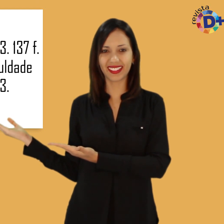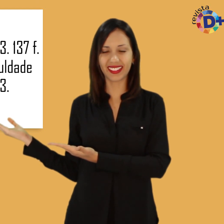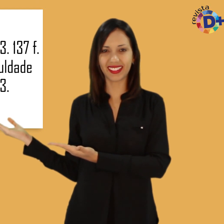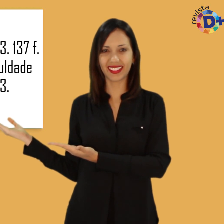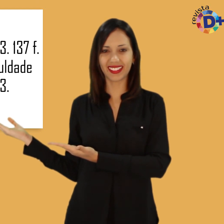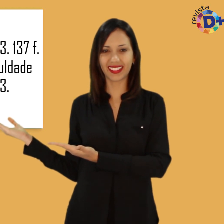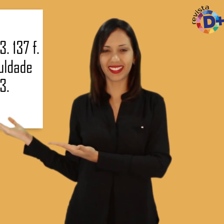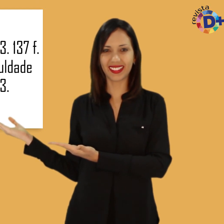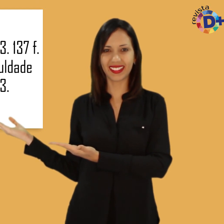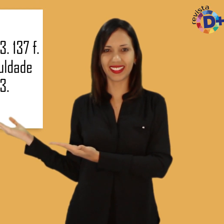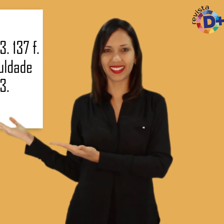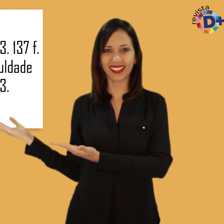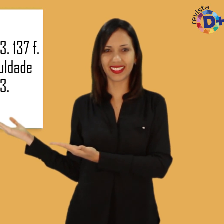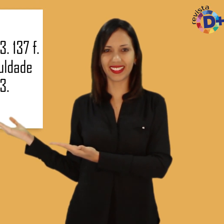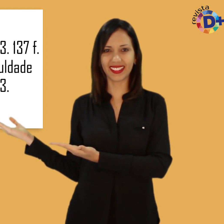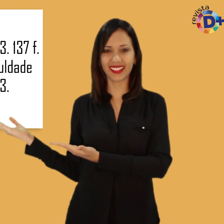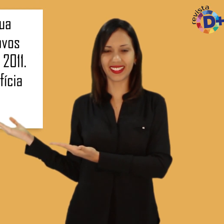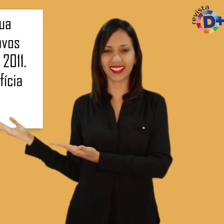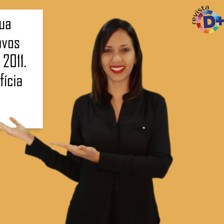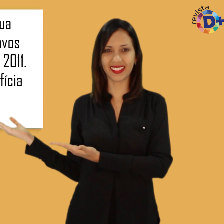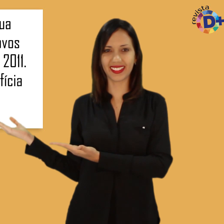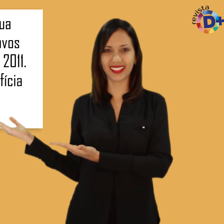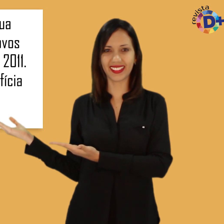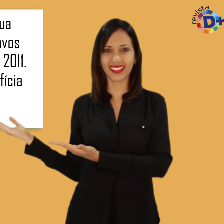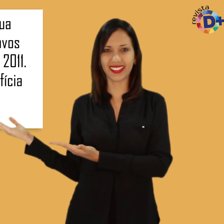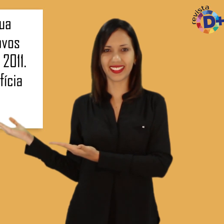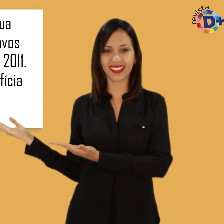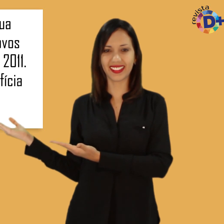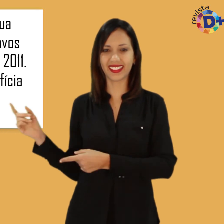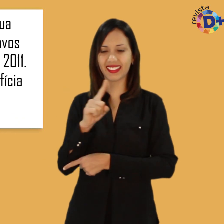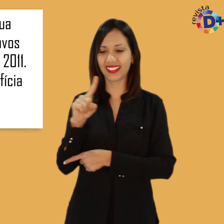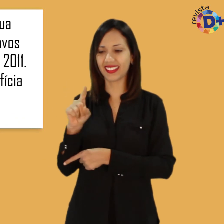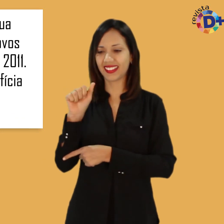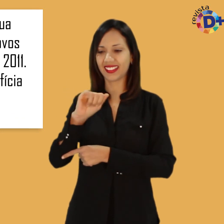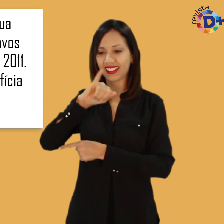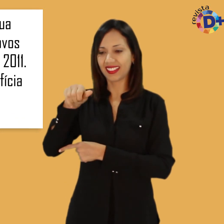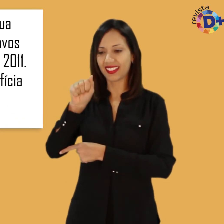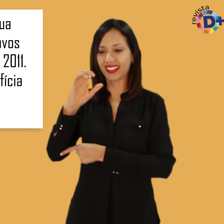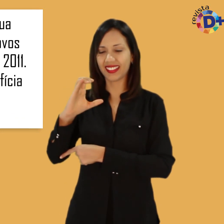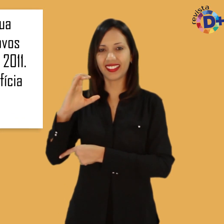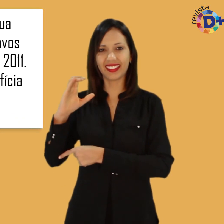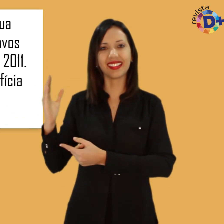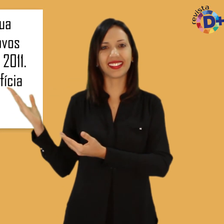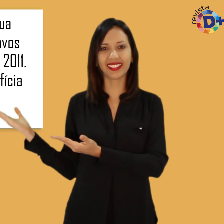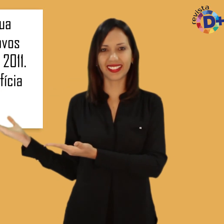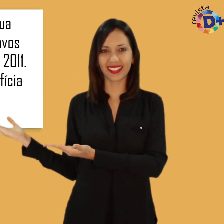Faculdade de Educação da USP, 2013. Zajac, S. O Ensino de Língua Portuguesa